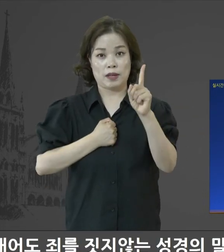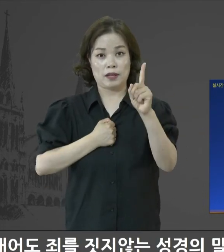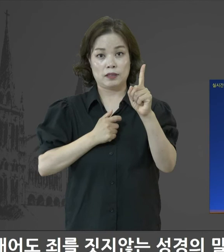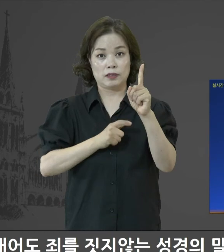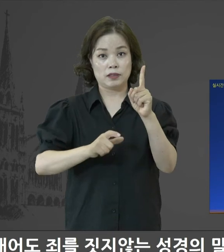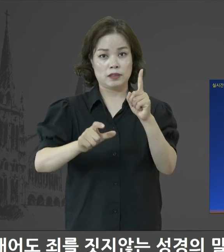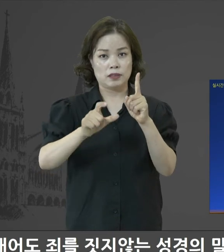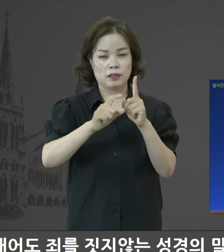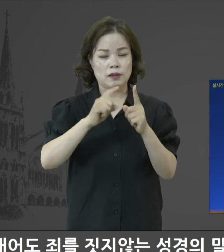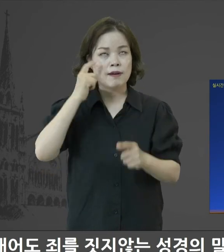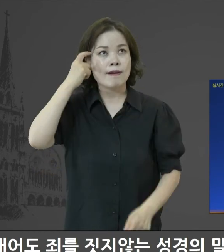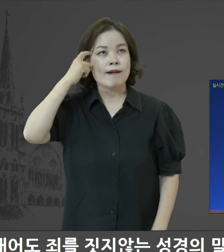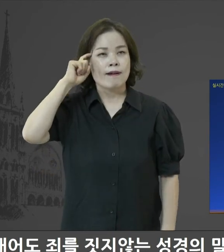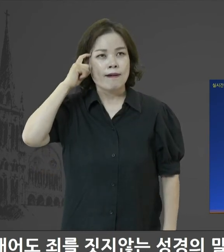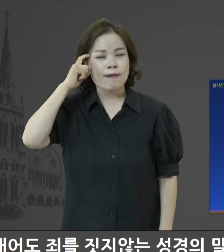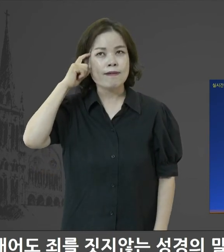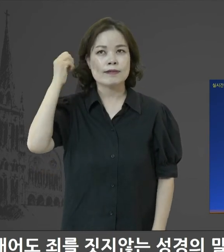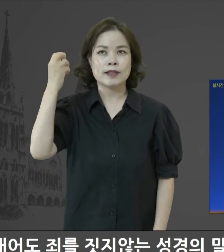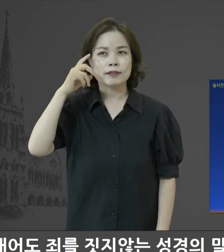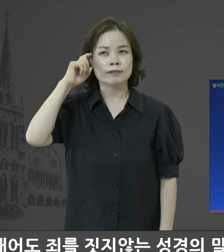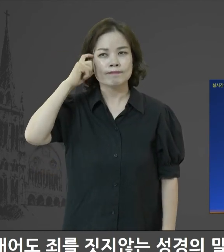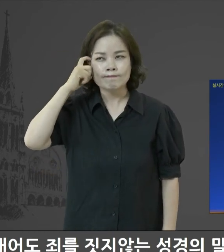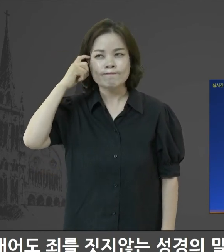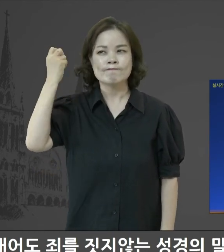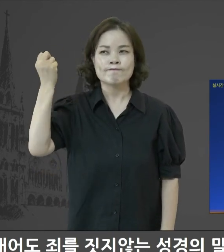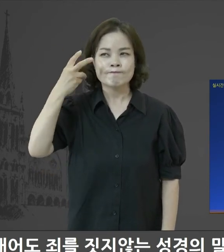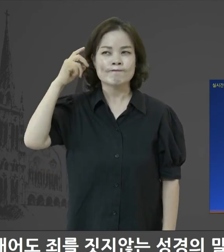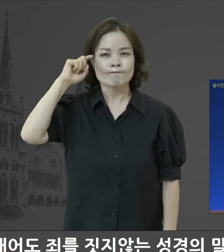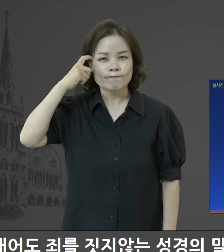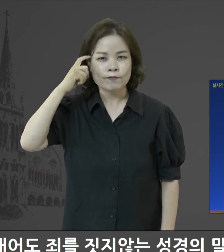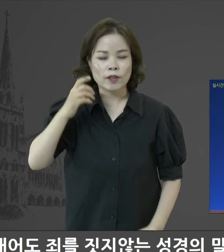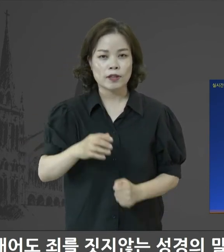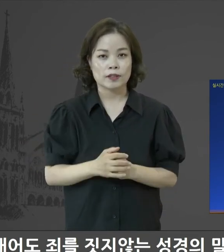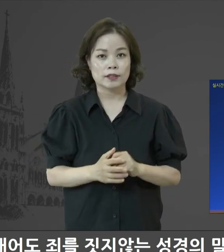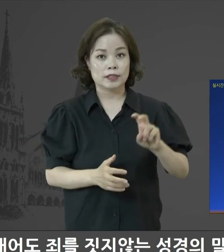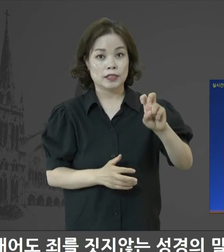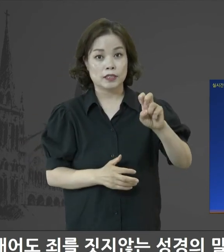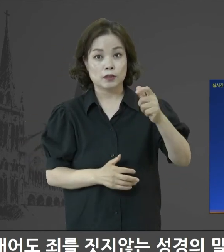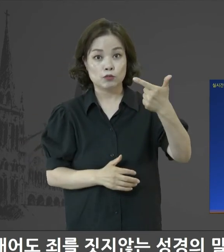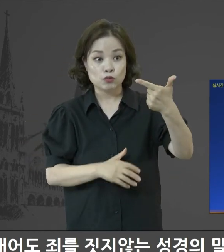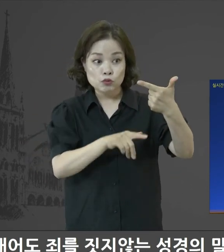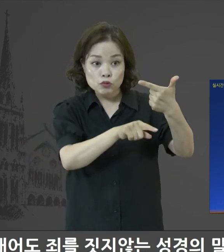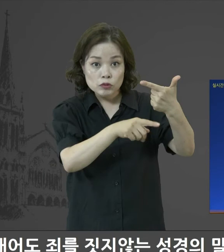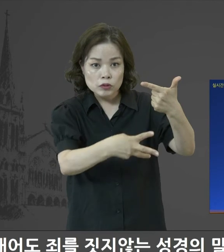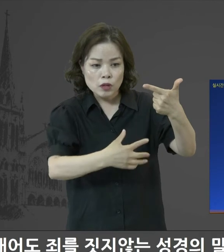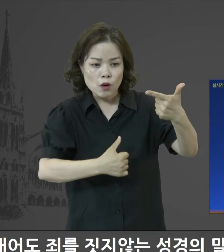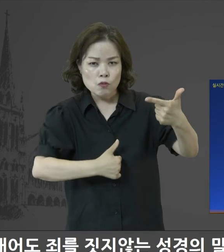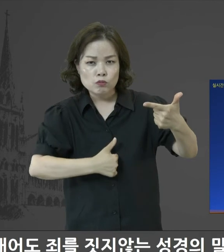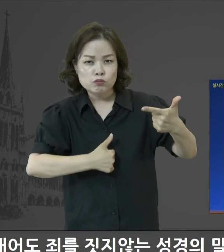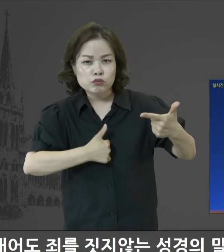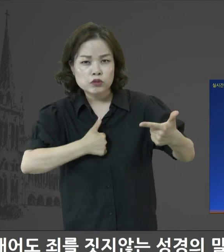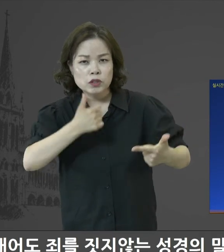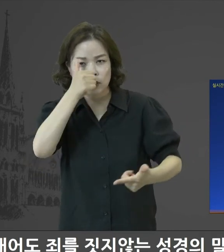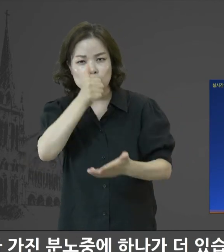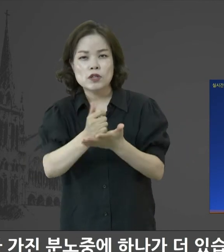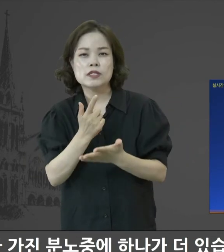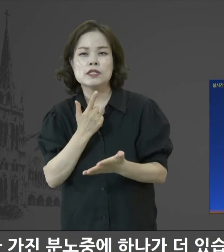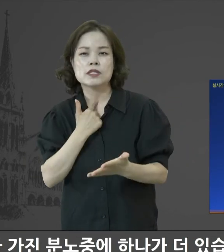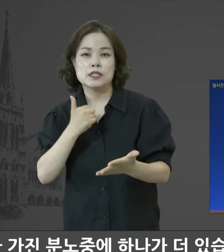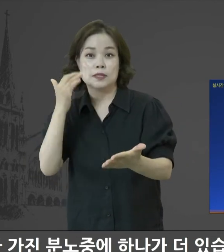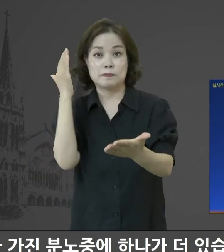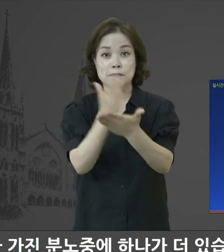있는데, 곱씹는 분노입니다. 자, 26절을 다시 한번 보시면, 분을 내어도 죄를 짓지